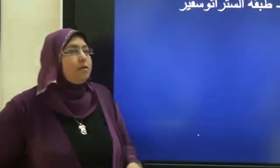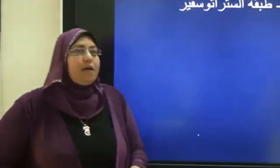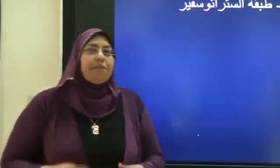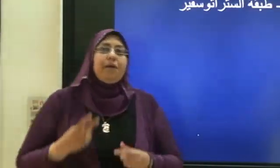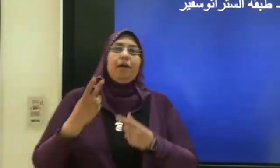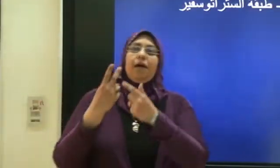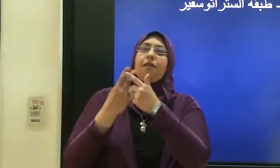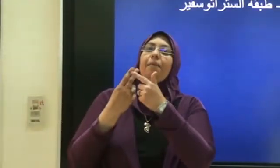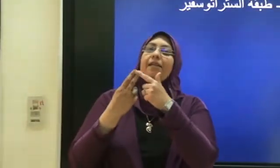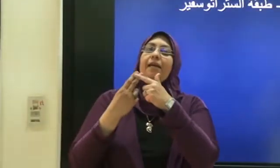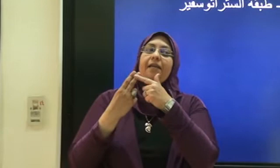طيب الطبقة التانية،